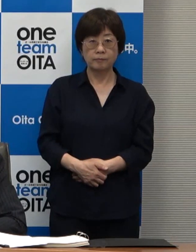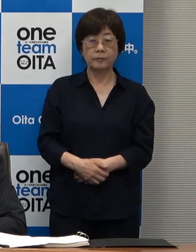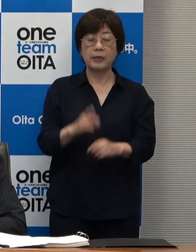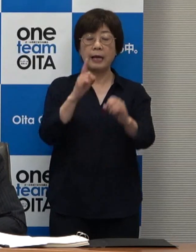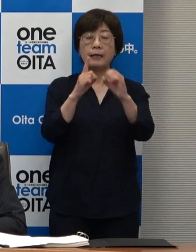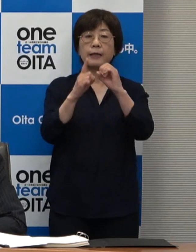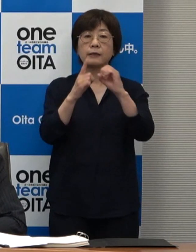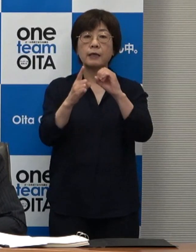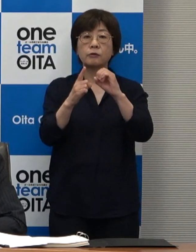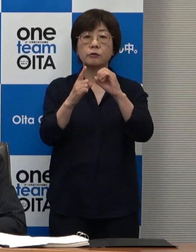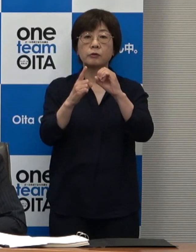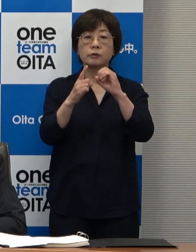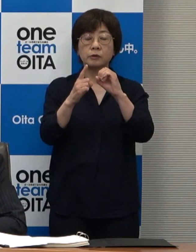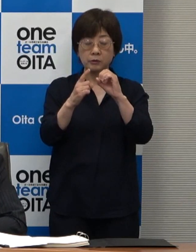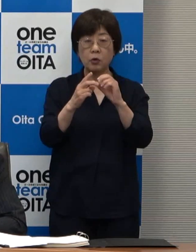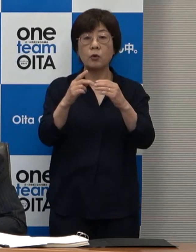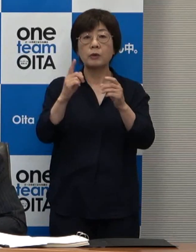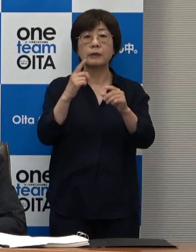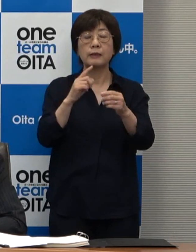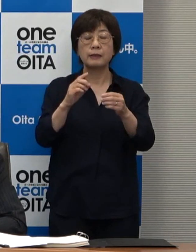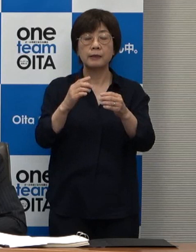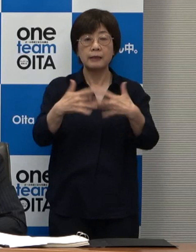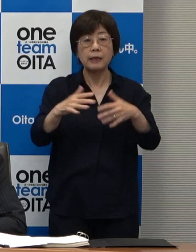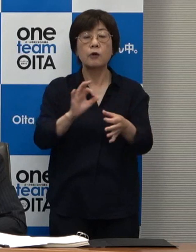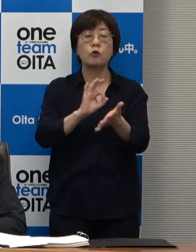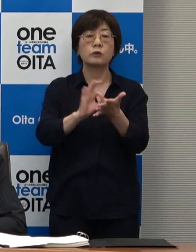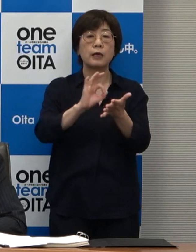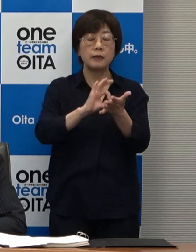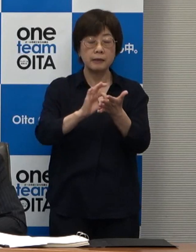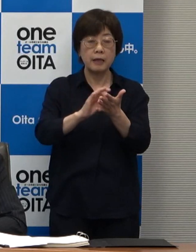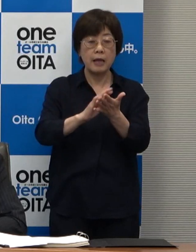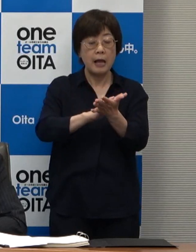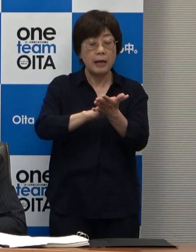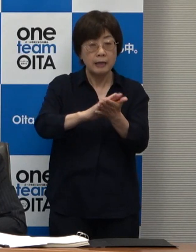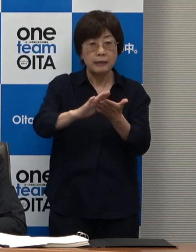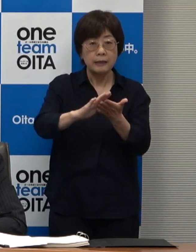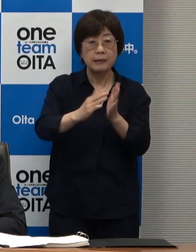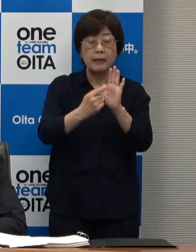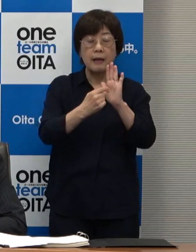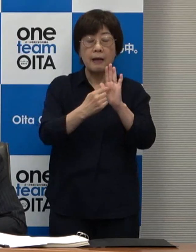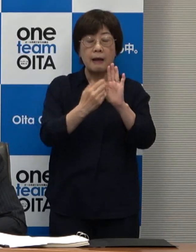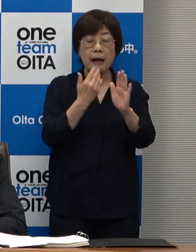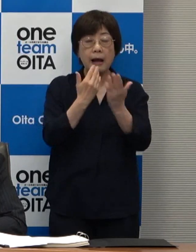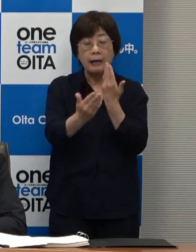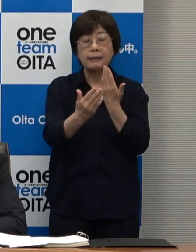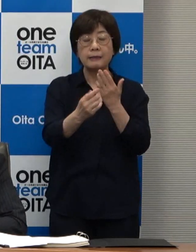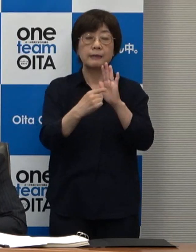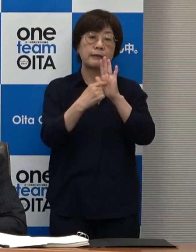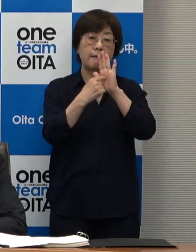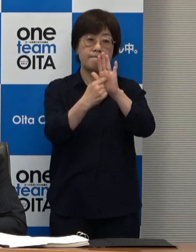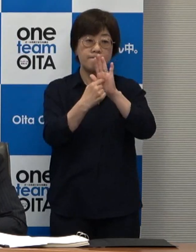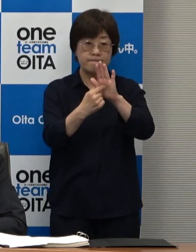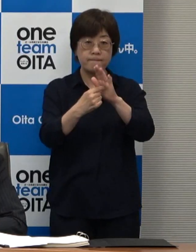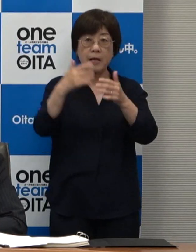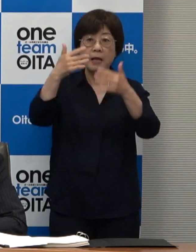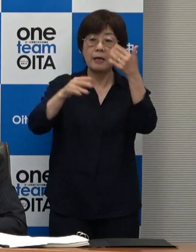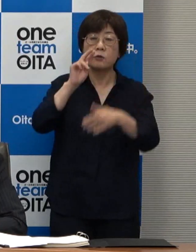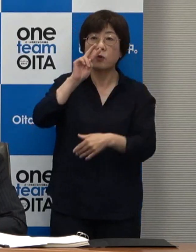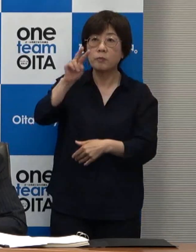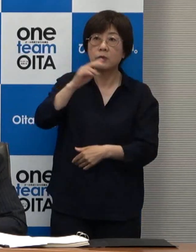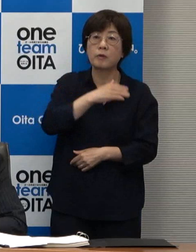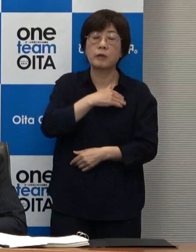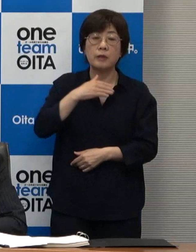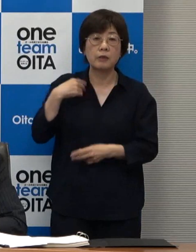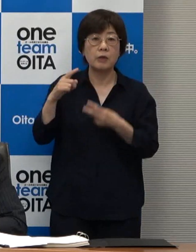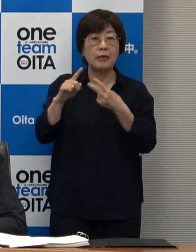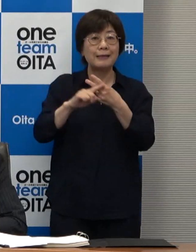デジタル化によって鮮明な映像をモニターなどに投影し、複数人での同時観察が可能となるなど機能